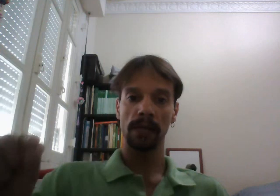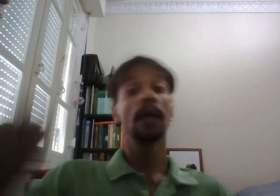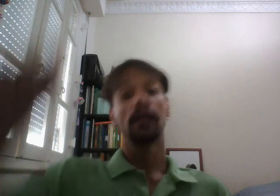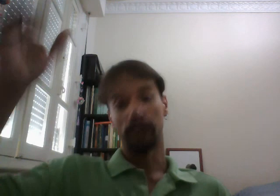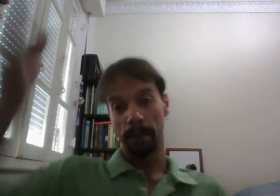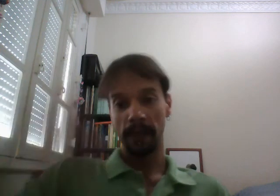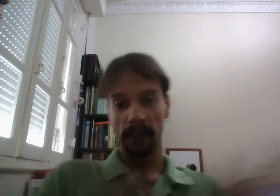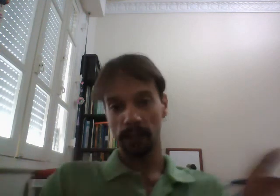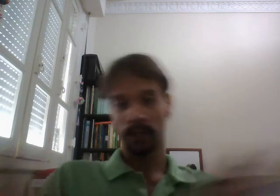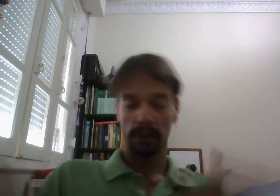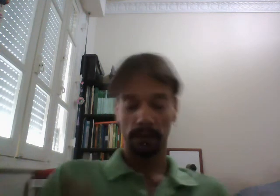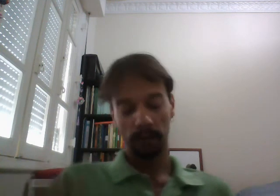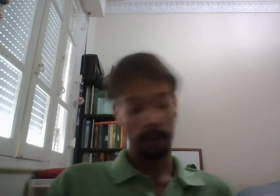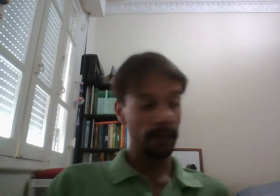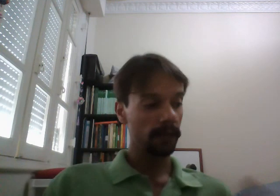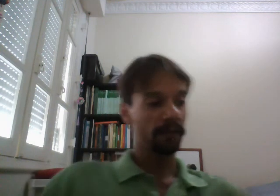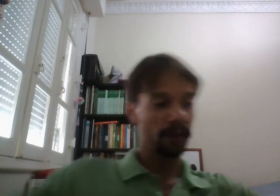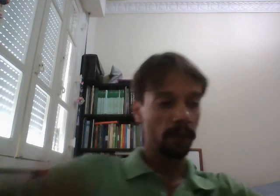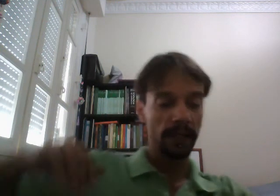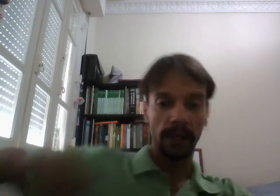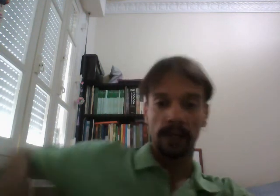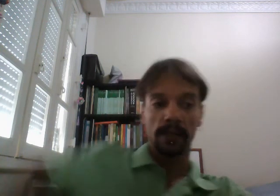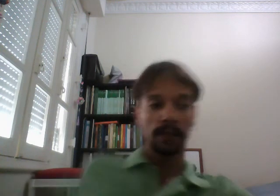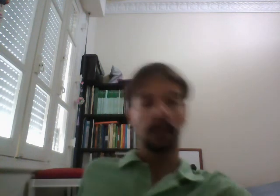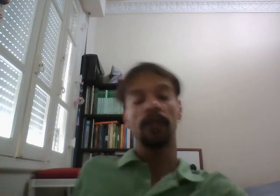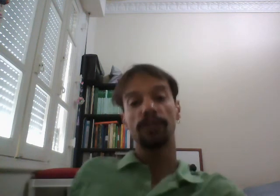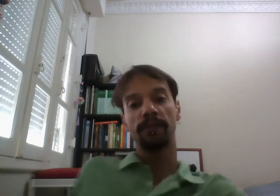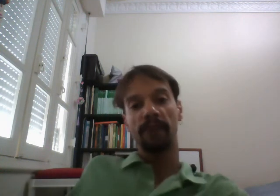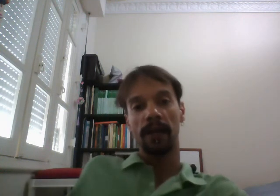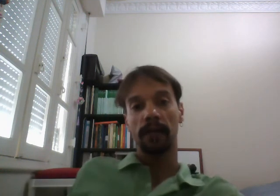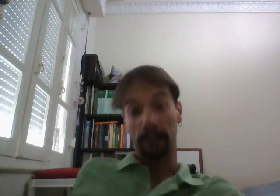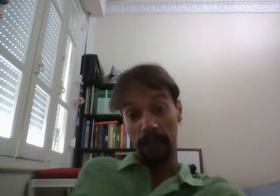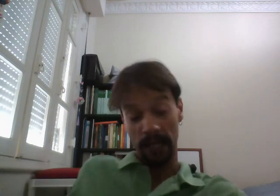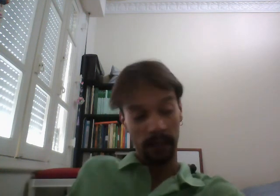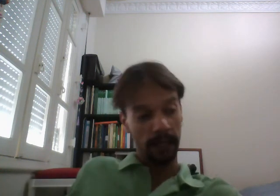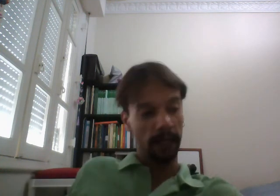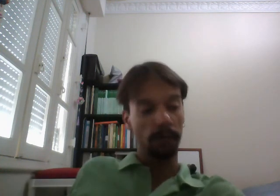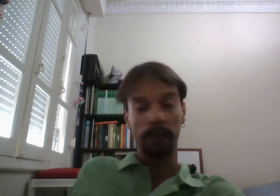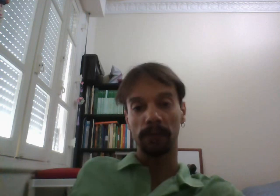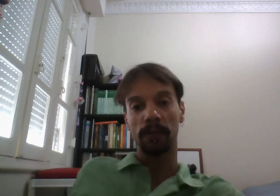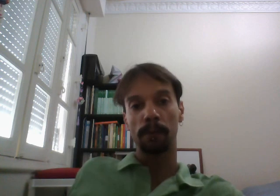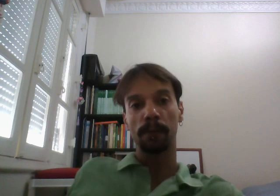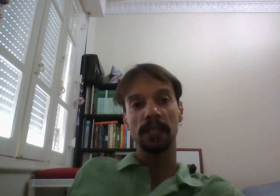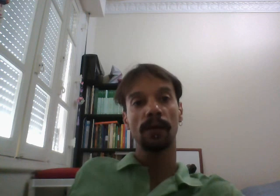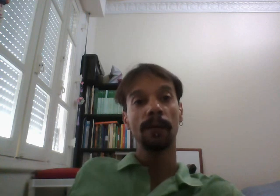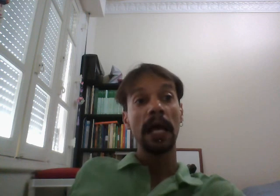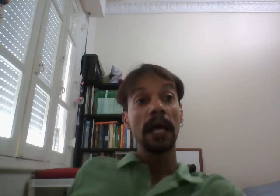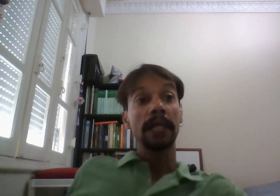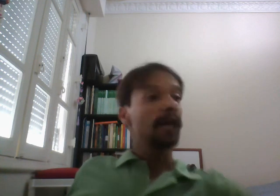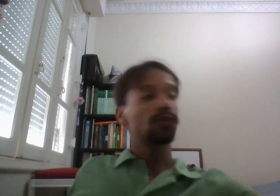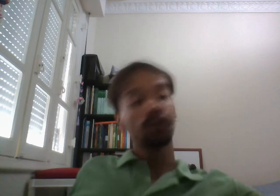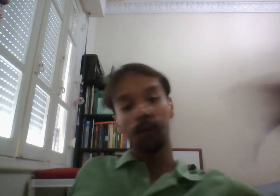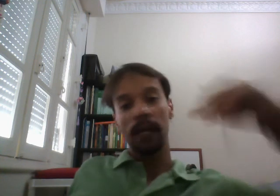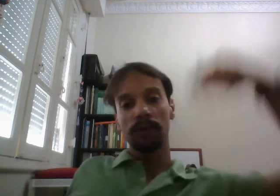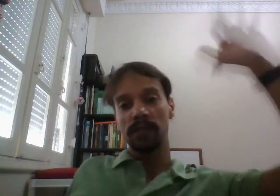selecionados, dependendo da frequência que eles tiver naquele momento da população. E aí surge um alelo